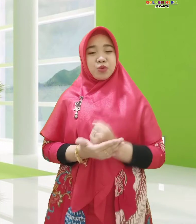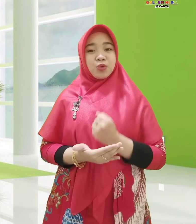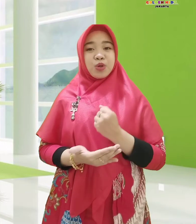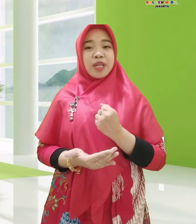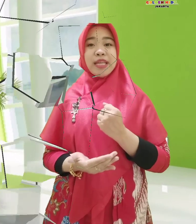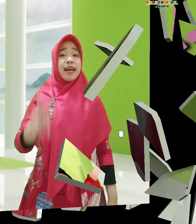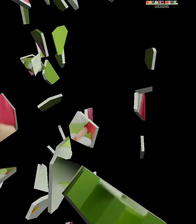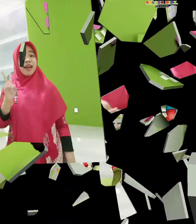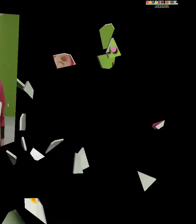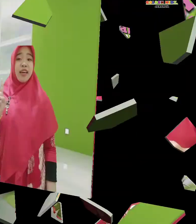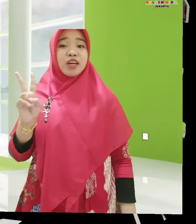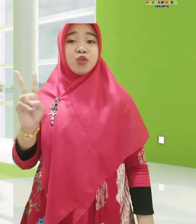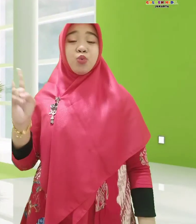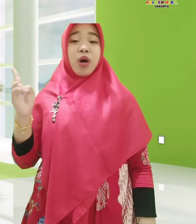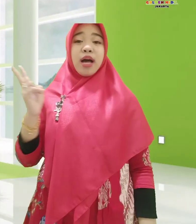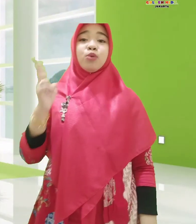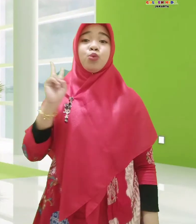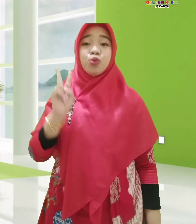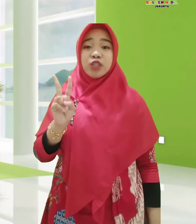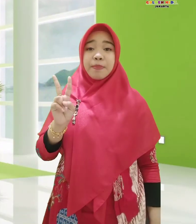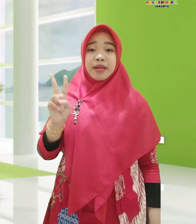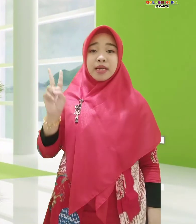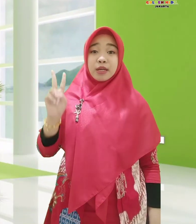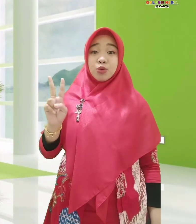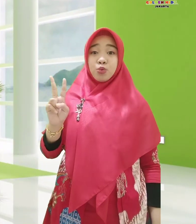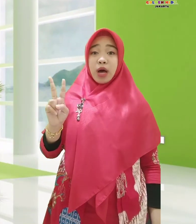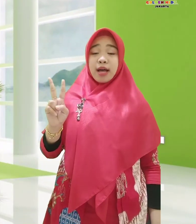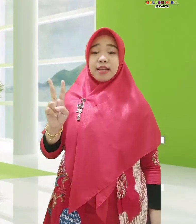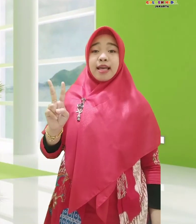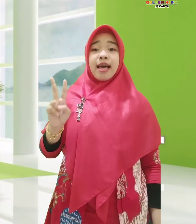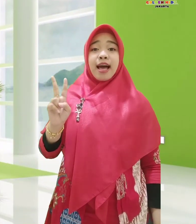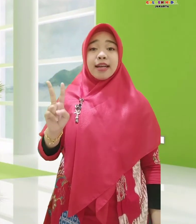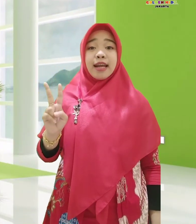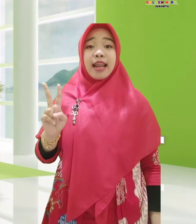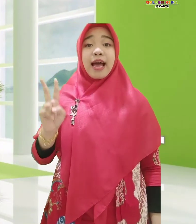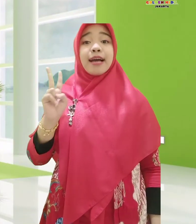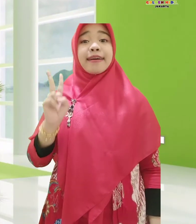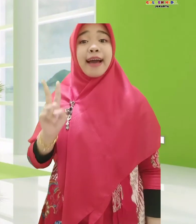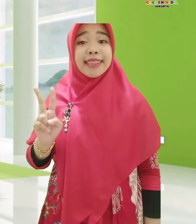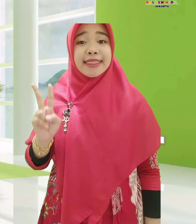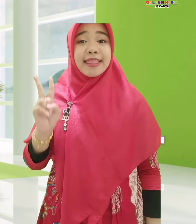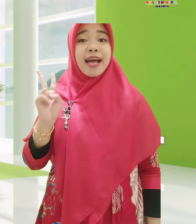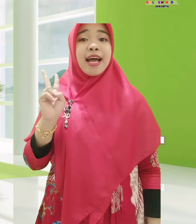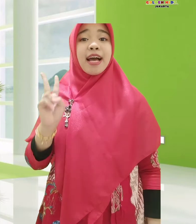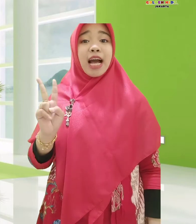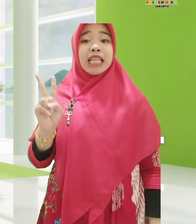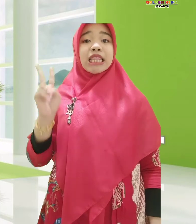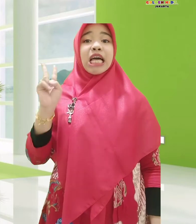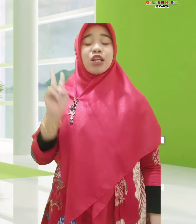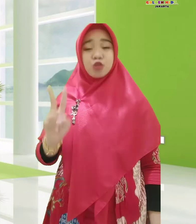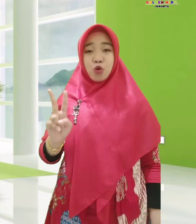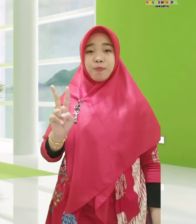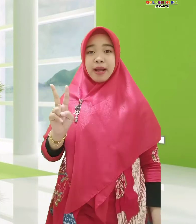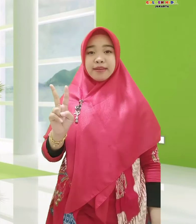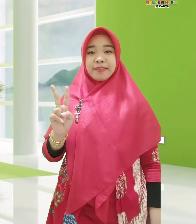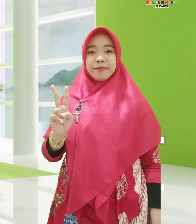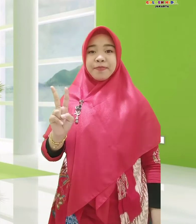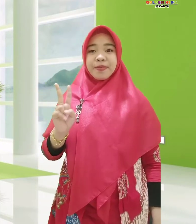untuk kata-kata yang kedua. Ucapan yang kedua adalah kata-kata sopan.